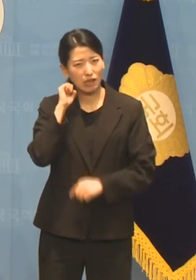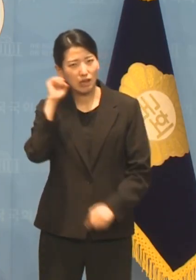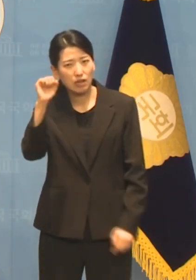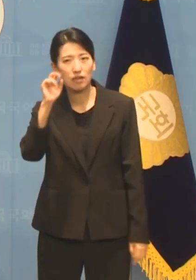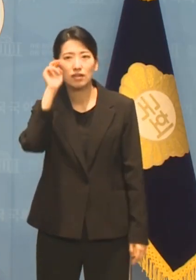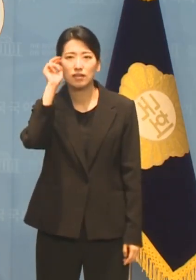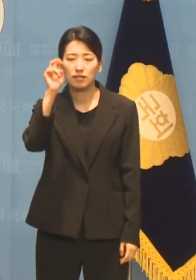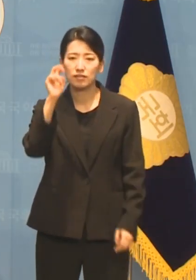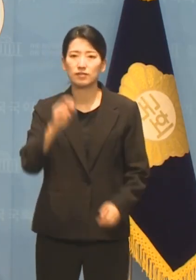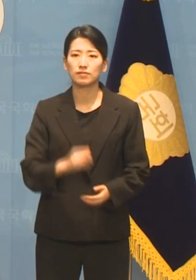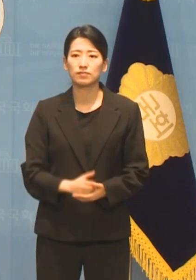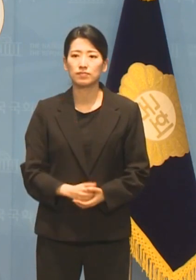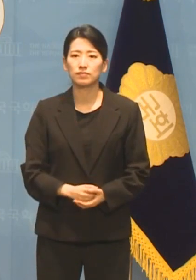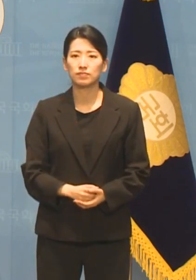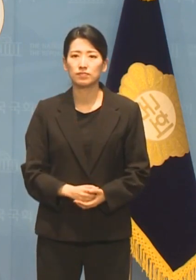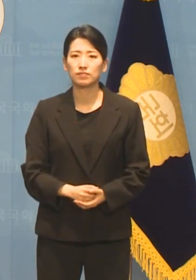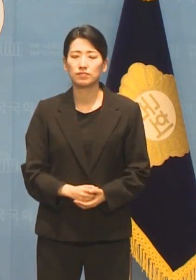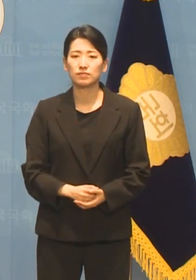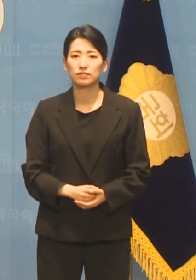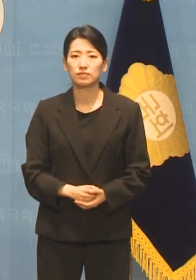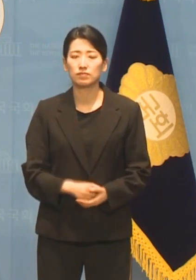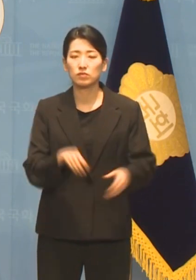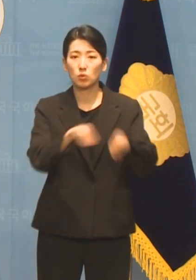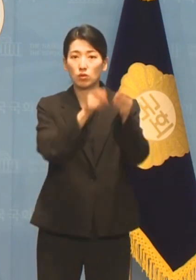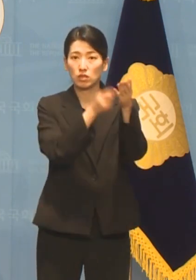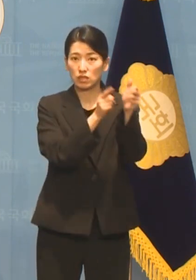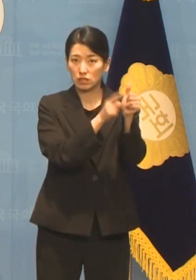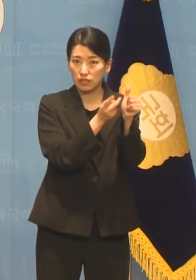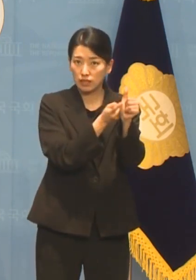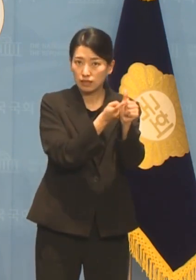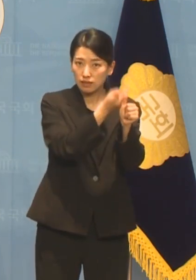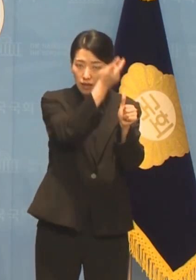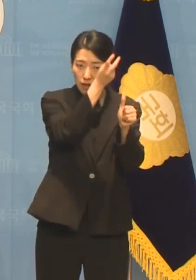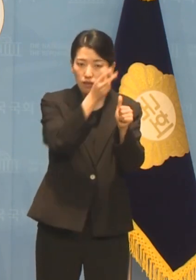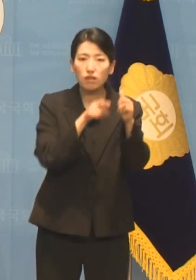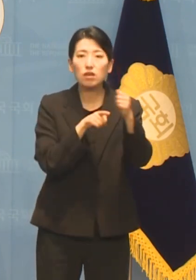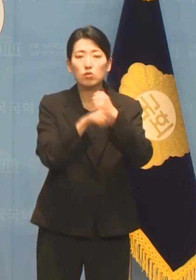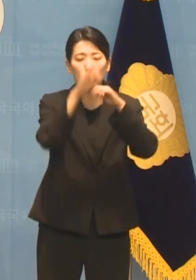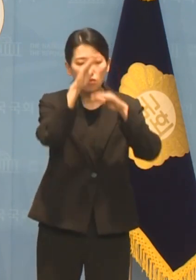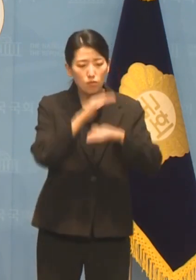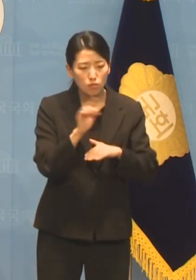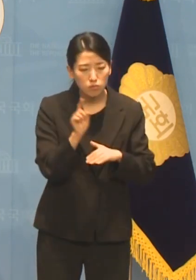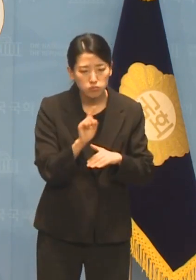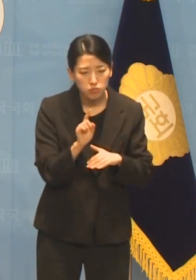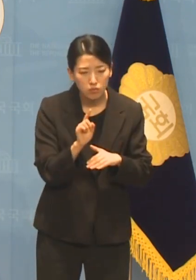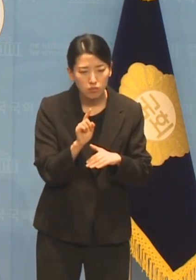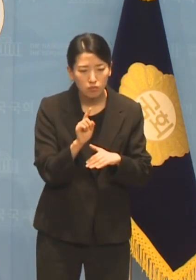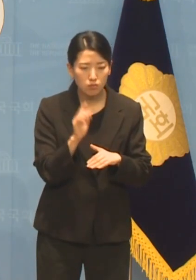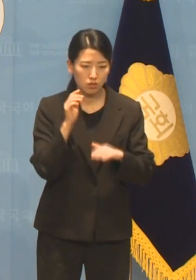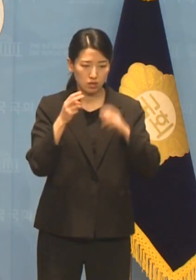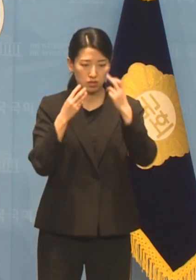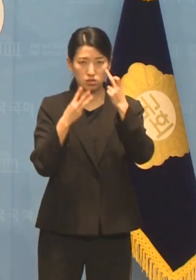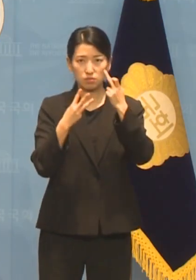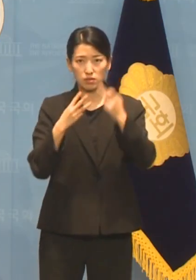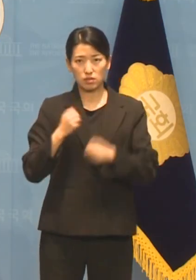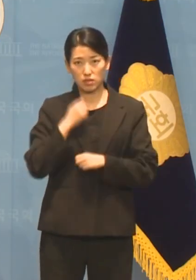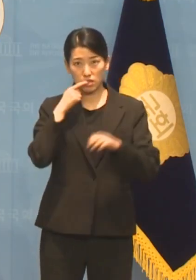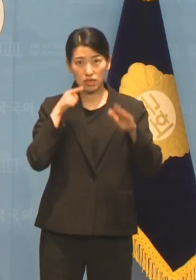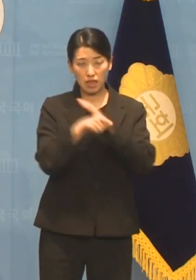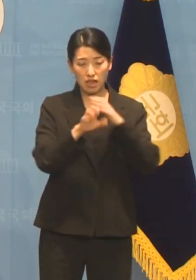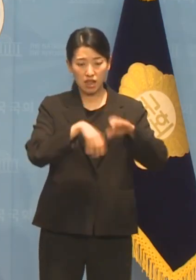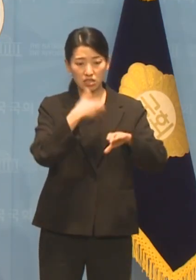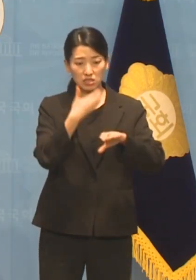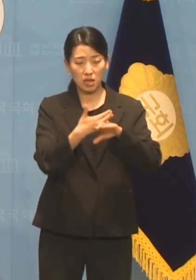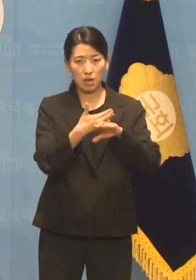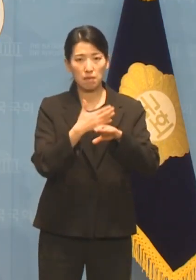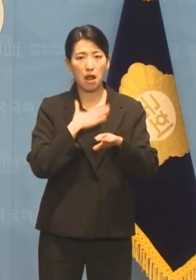한 권한대행 탄핵 소추 사유에는 12사람 비상계엄과 관련되어 묵인 및 방조 혐의도 들어있습니다. 따라서